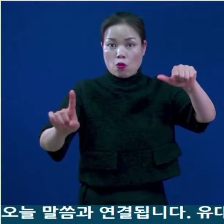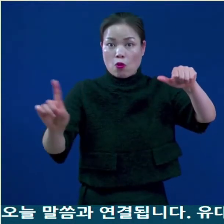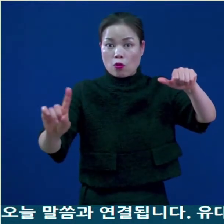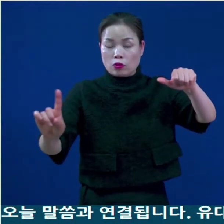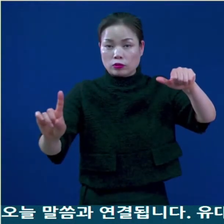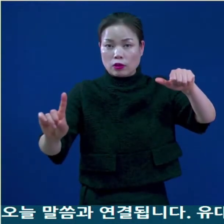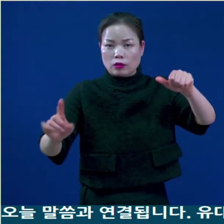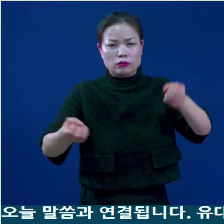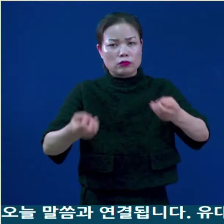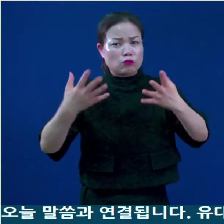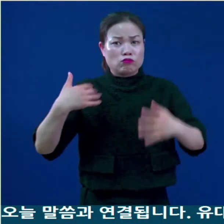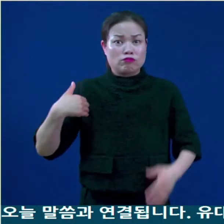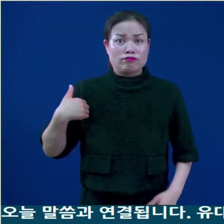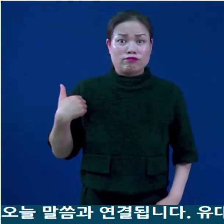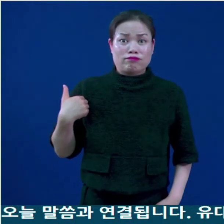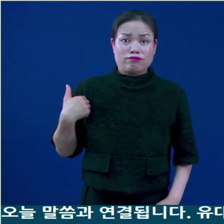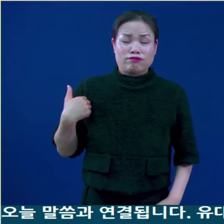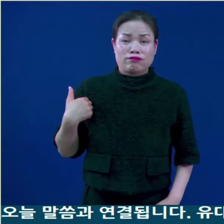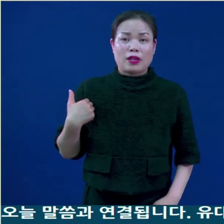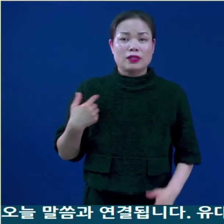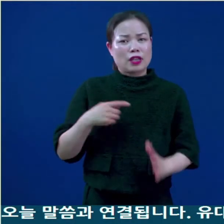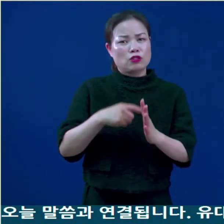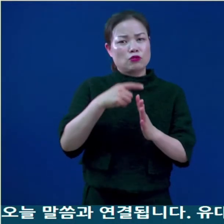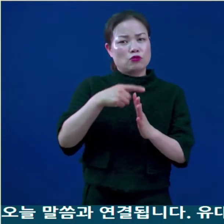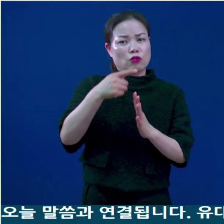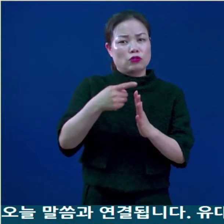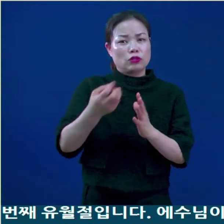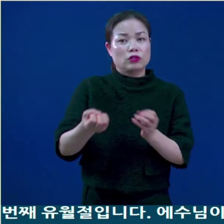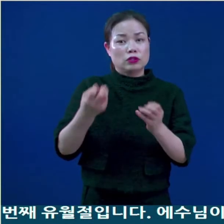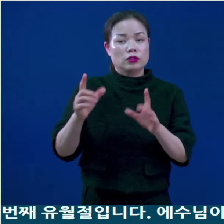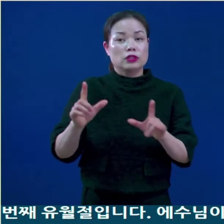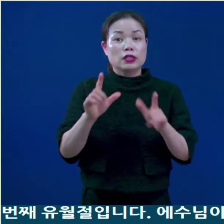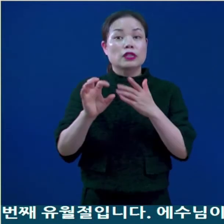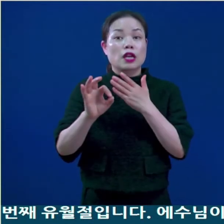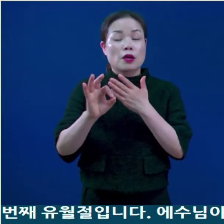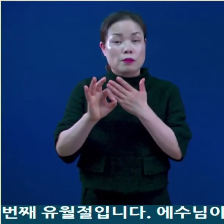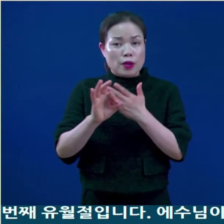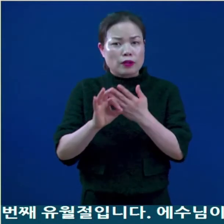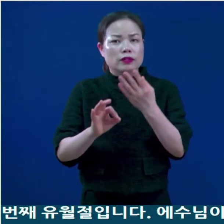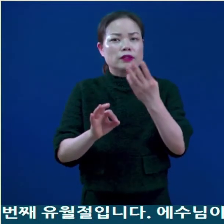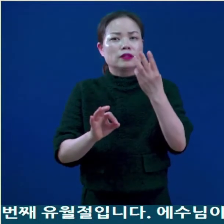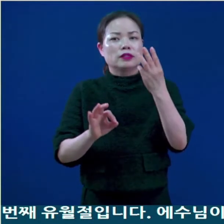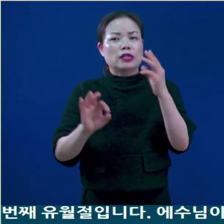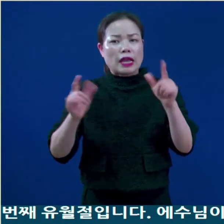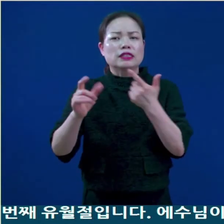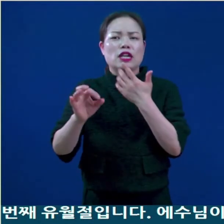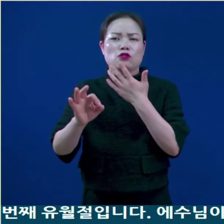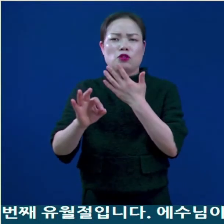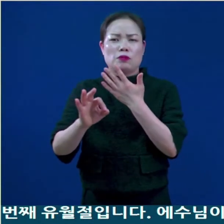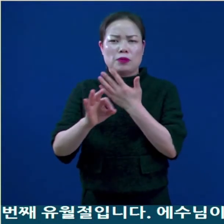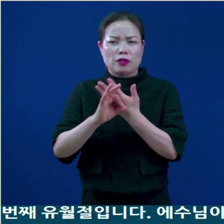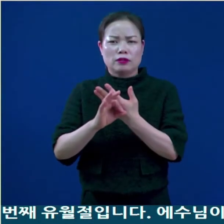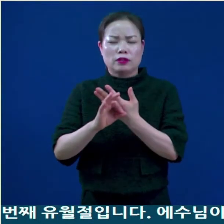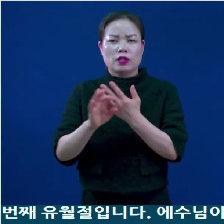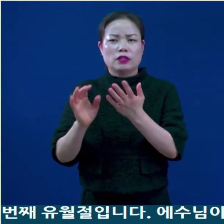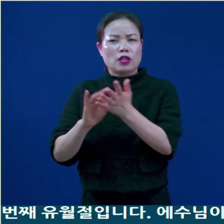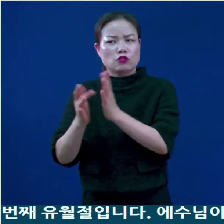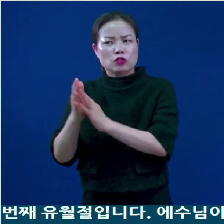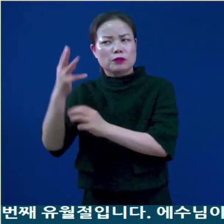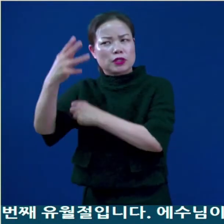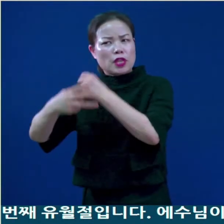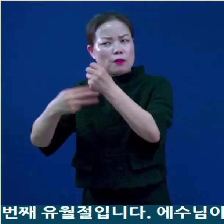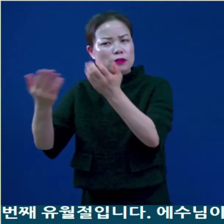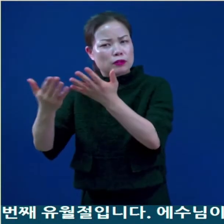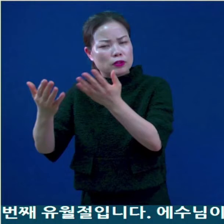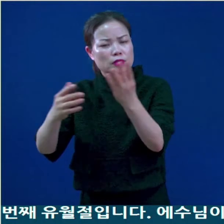어떤 절기인지 모를 절기가 나오는데 이게 유월절이면 4번 보내신 거고요, 이게 유월절이 아니면 3번 보내신 거예요. 4번